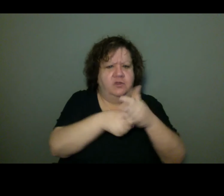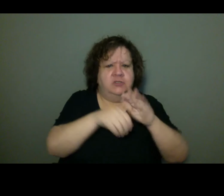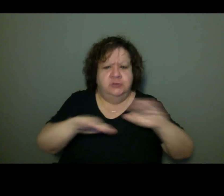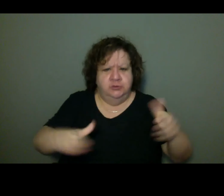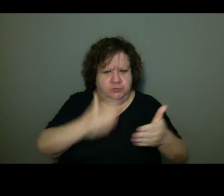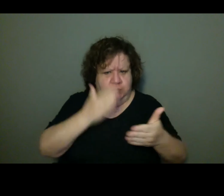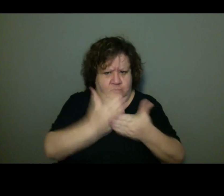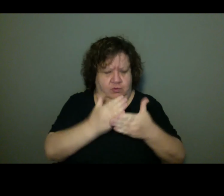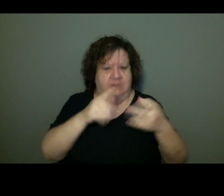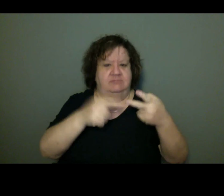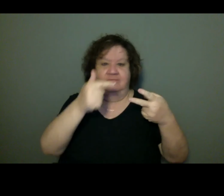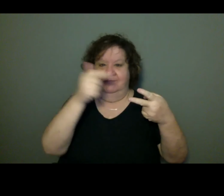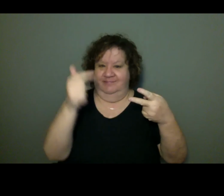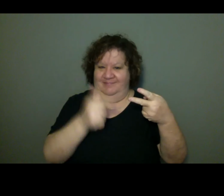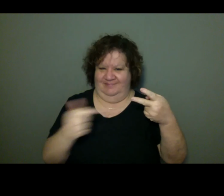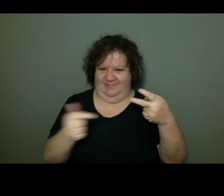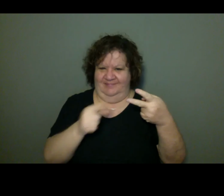lỡ video